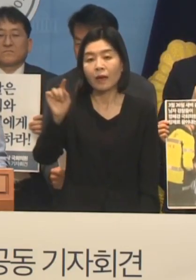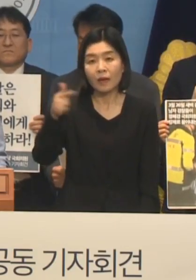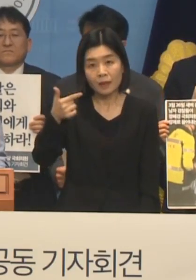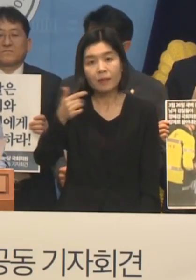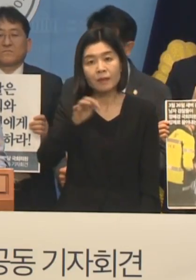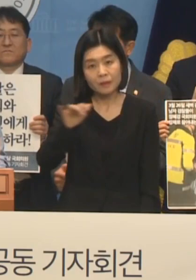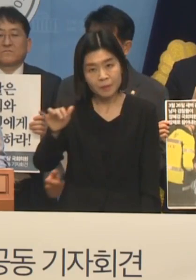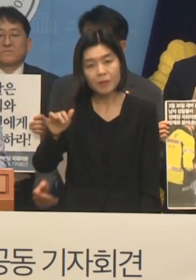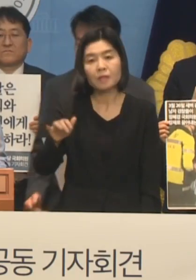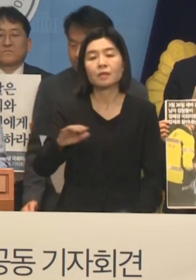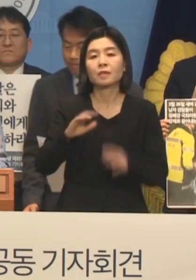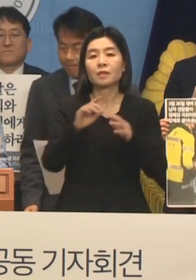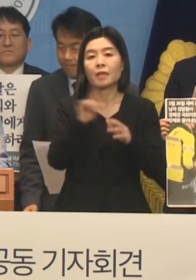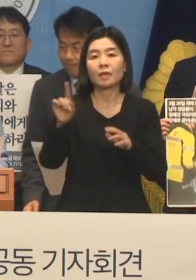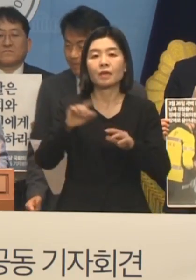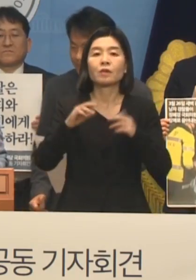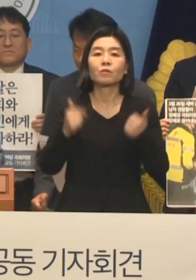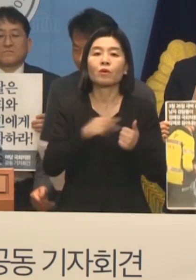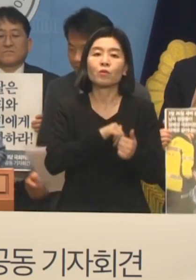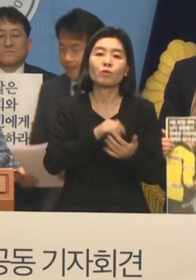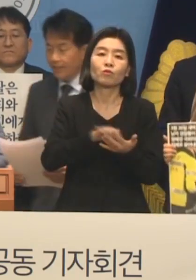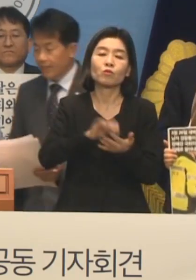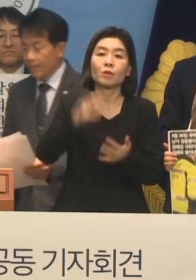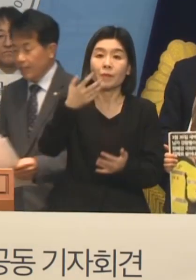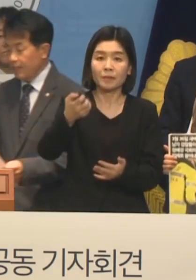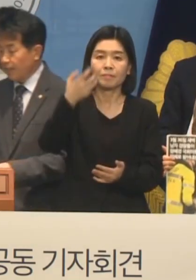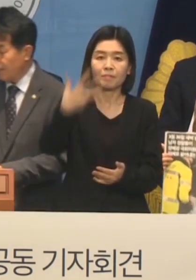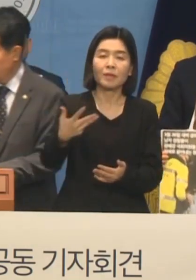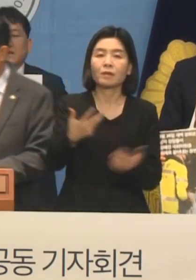야당 국회의원 88명 1동.